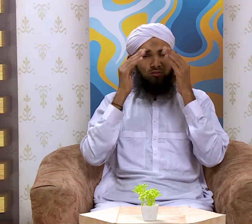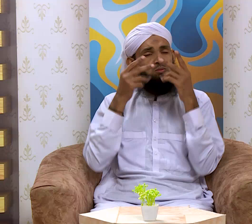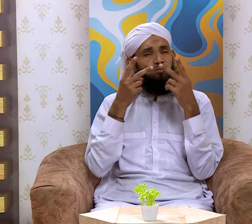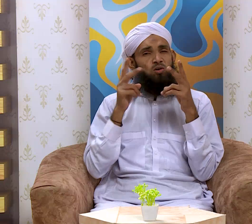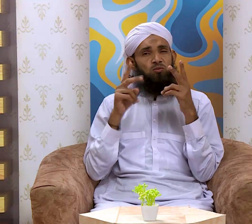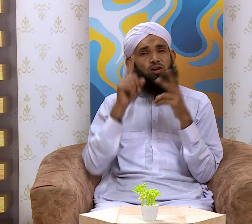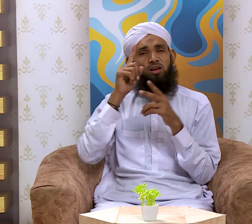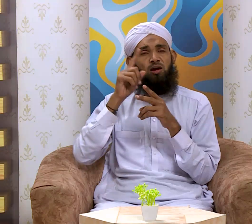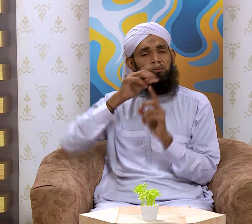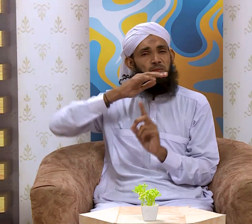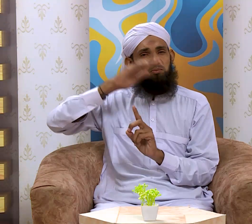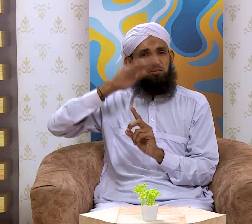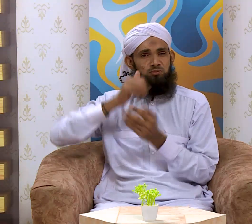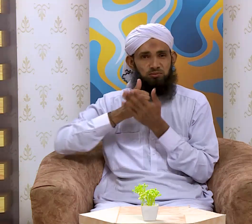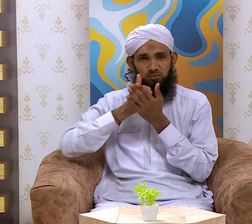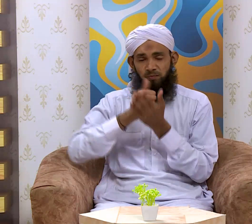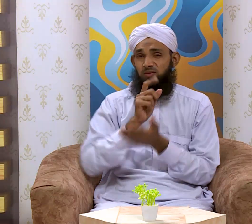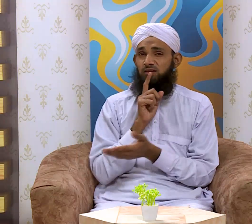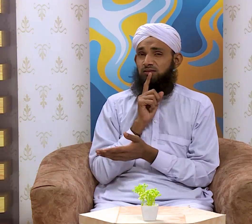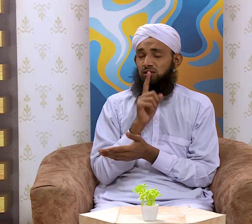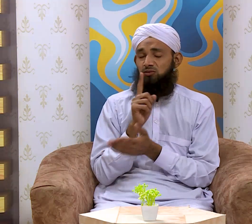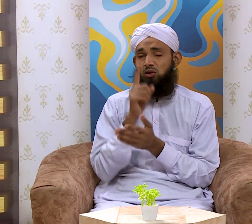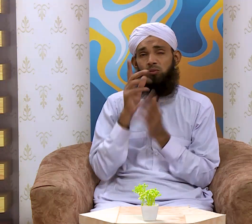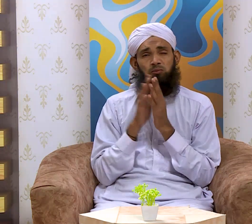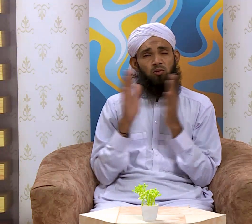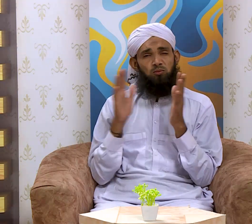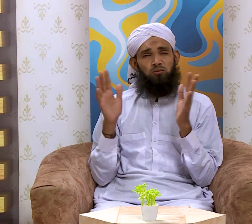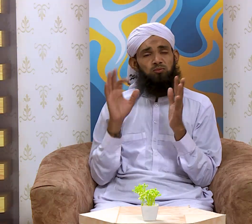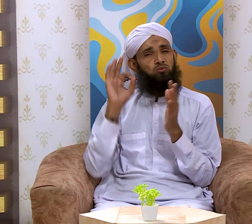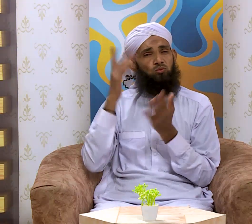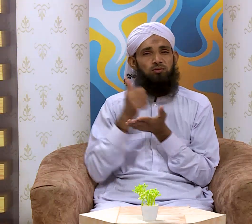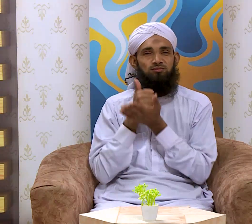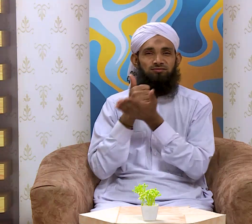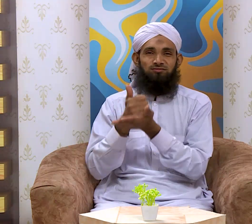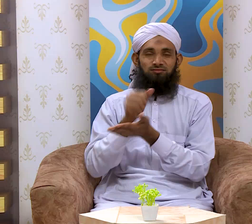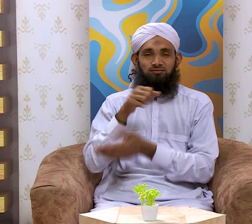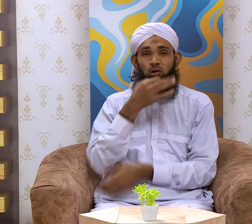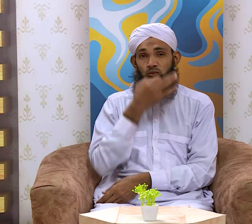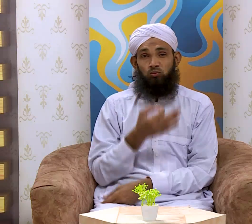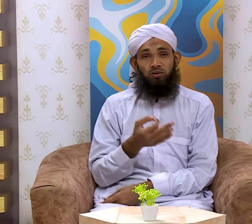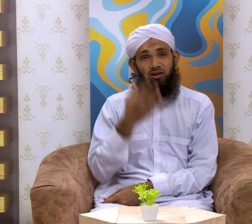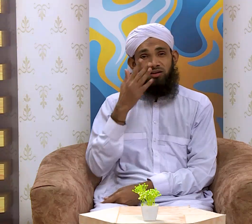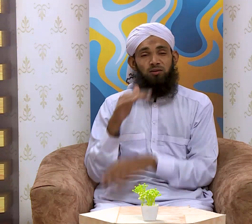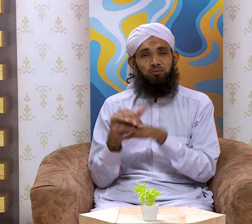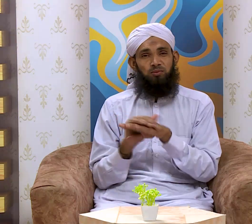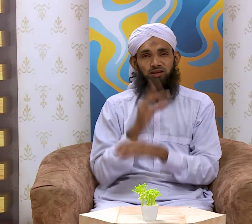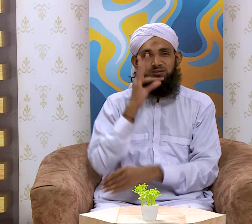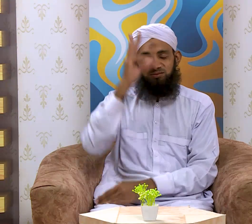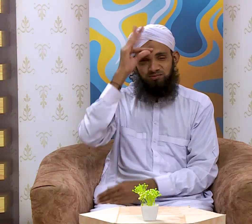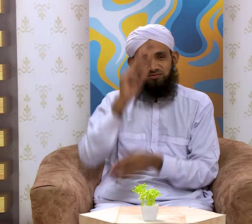فرمایا، ما کانا و ما یکون کا علم اللہ پاک نے عطا فرمایا۔ سبحان اللہ، اللہ کے حبیب صلی اللہ علیہ وآلہ وبارک وسلم